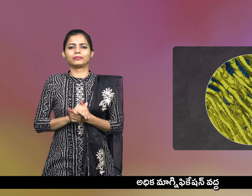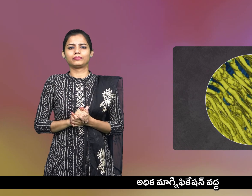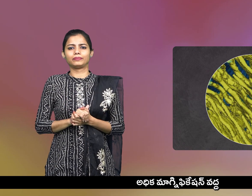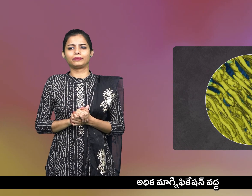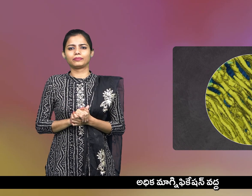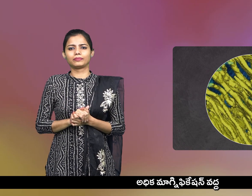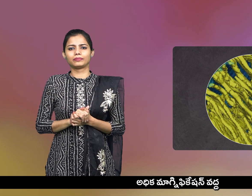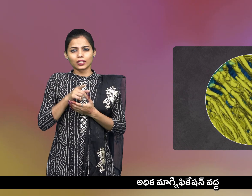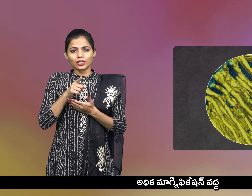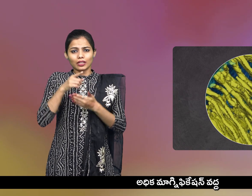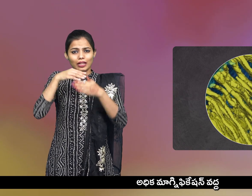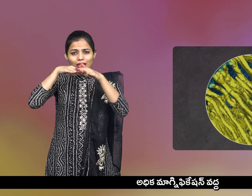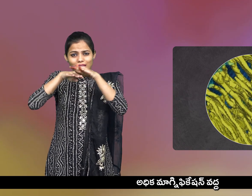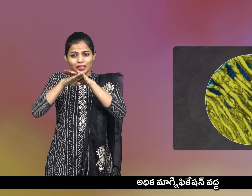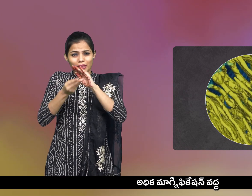మ్యాగ్నిఫికేషన్ వద్ద